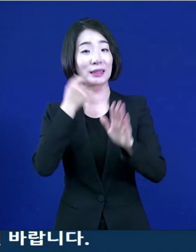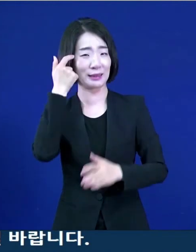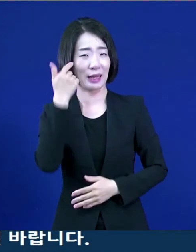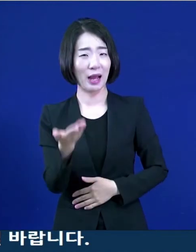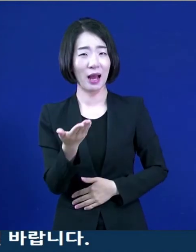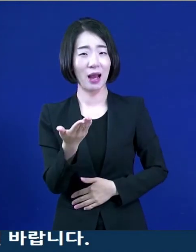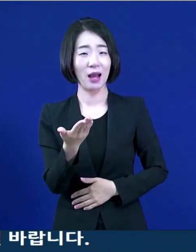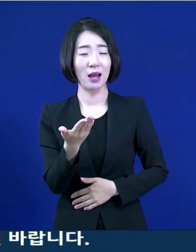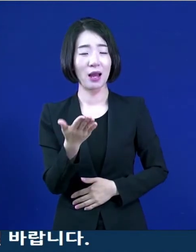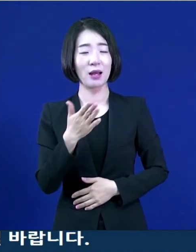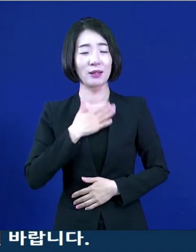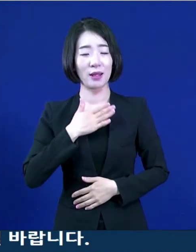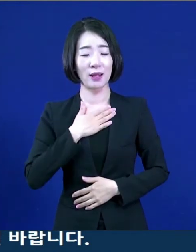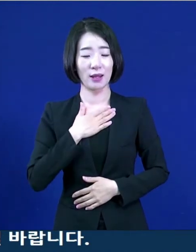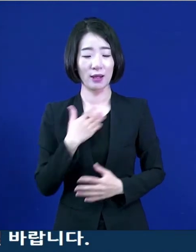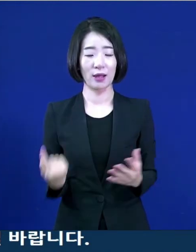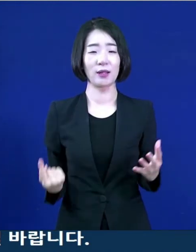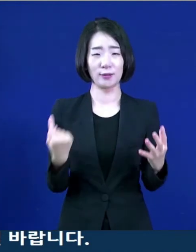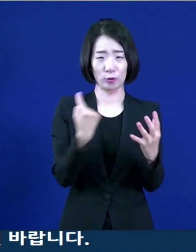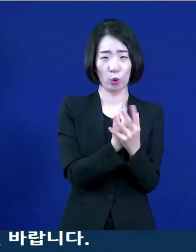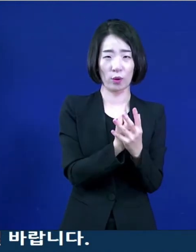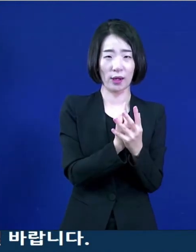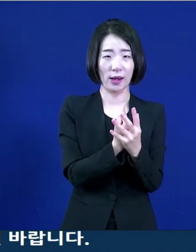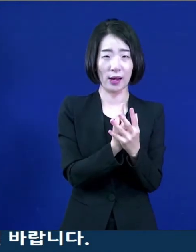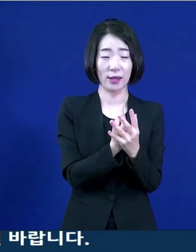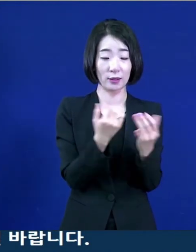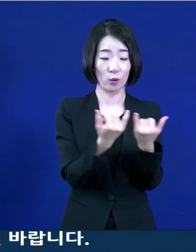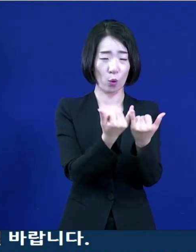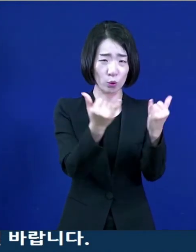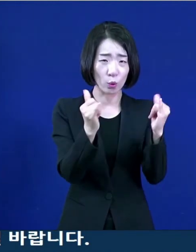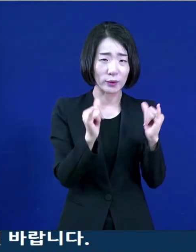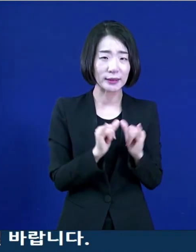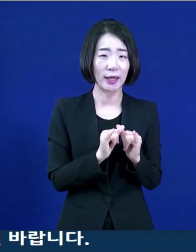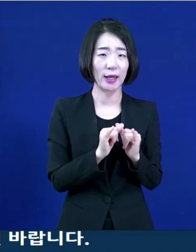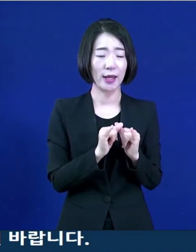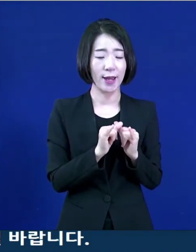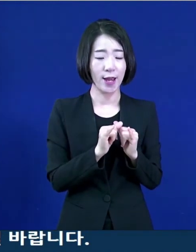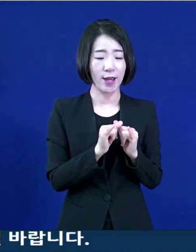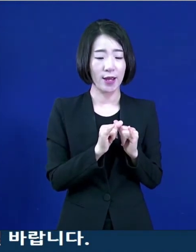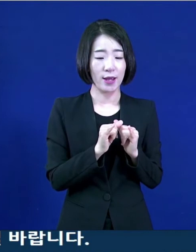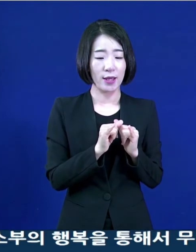자기가 속한 공동체를 가꾸는 사람이 되어야 된다는 거예요.